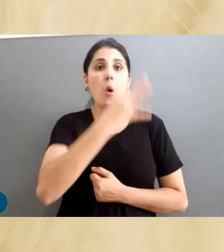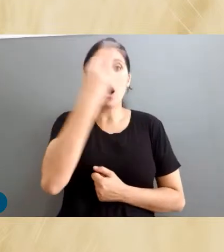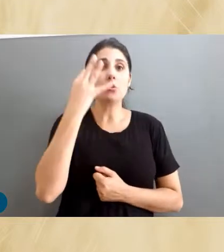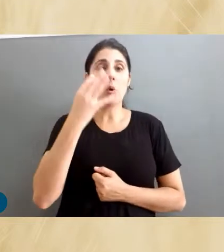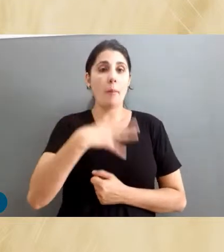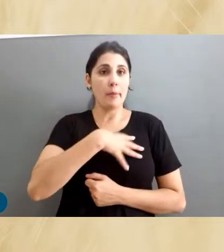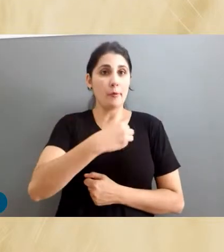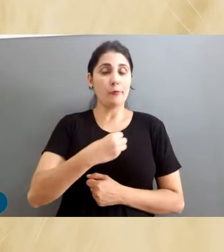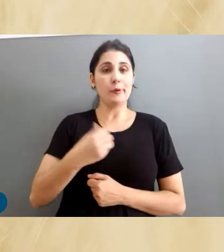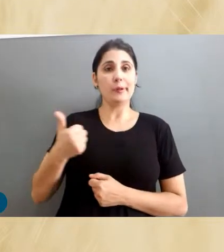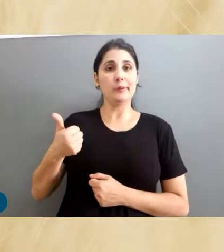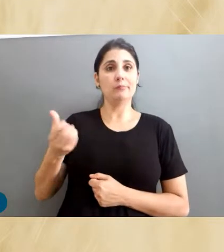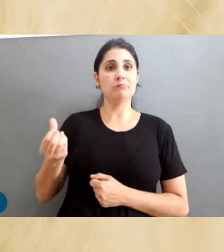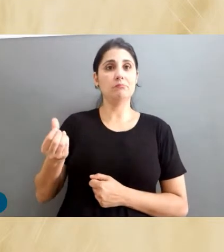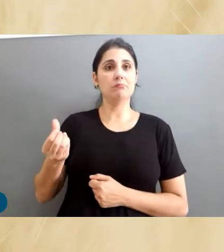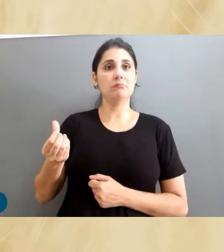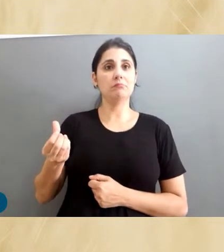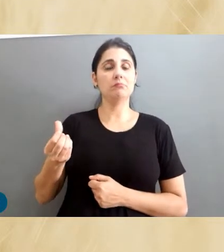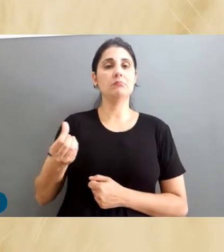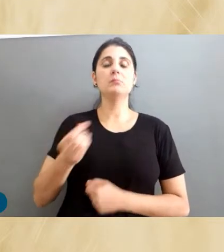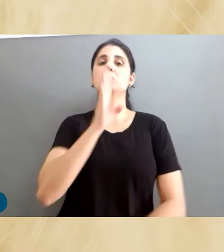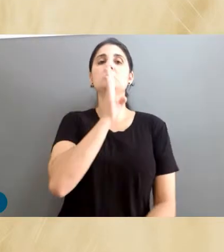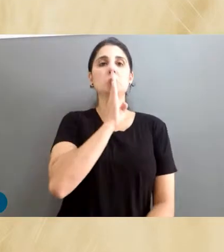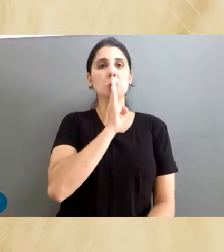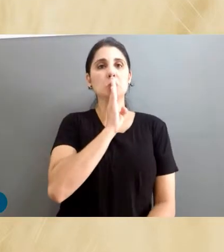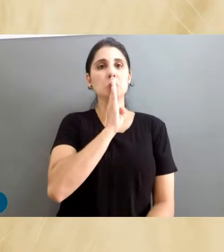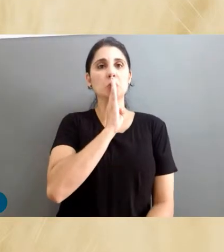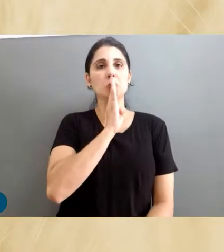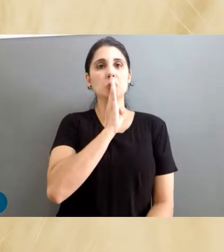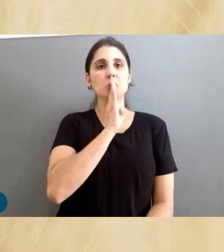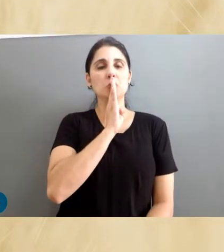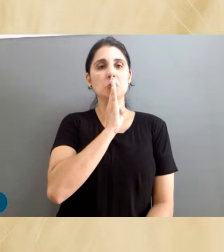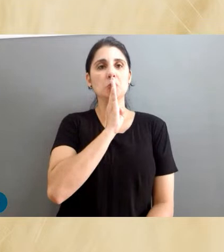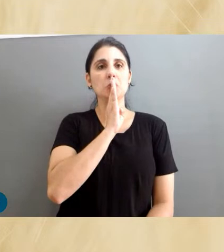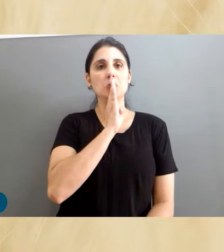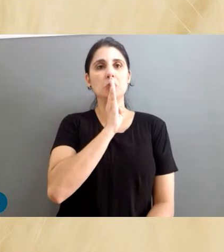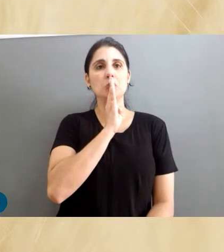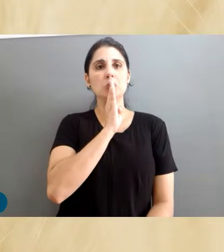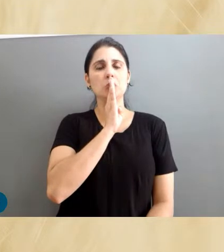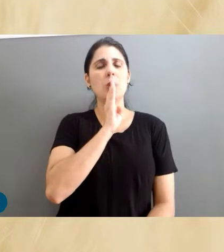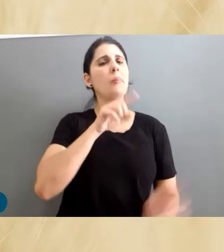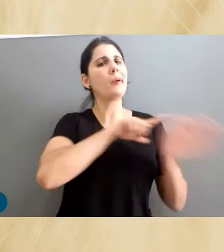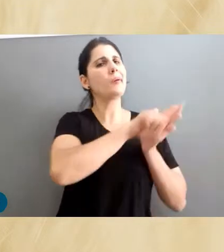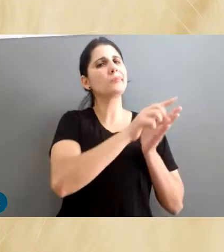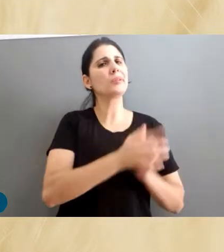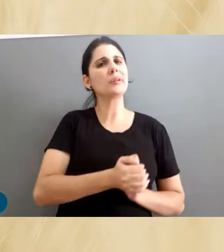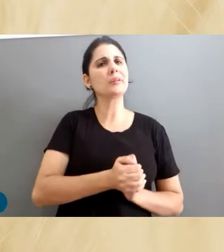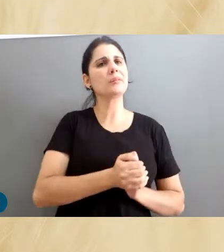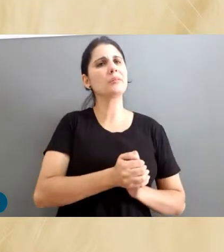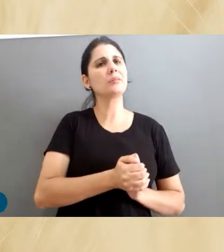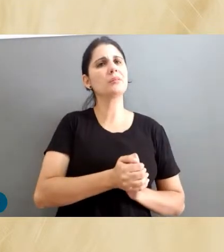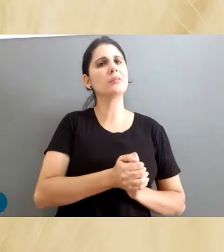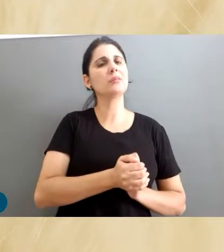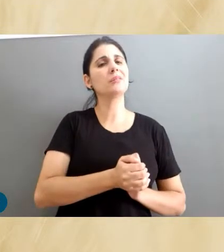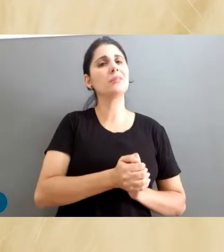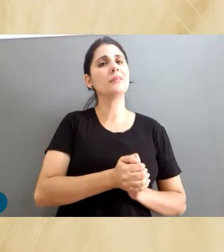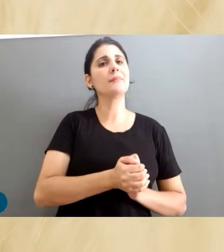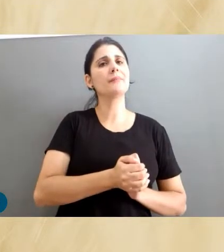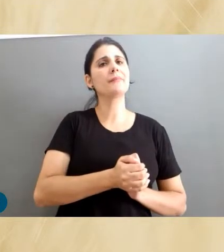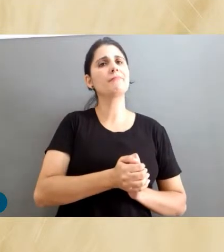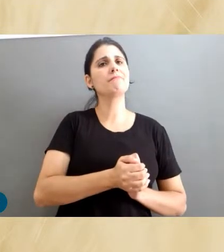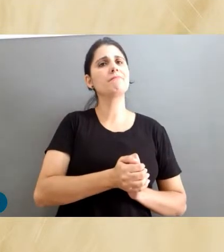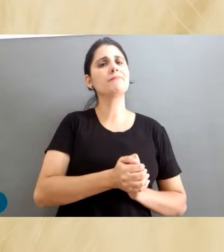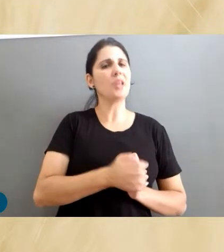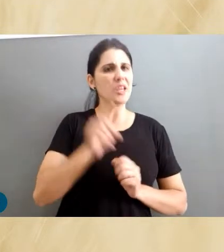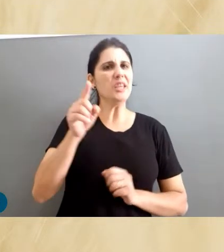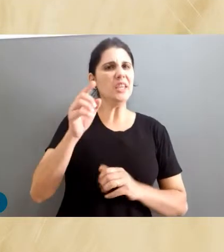não trocamos uma única palavra. E eu perguntava para ele, e quando ele era criança, vocês